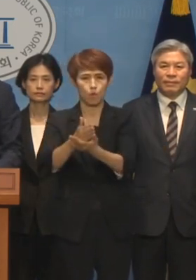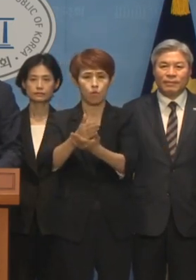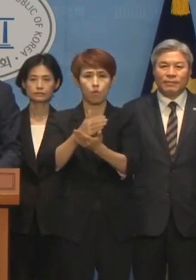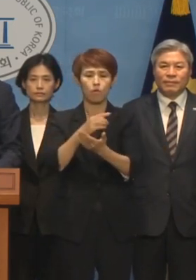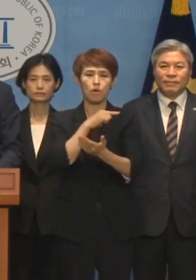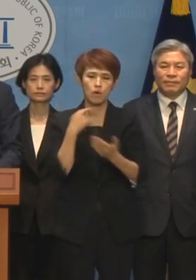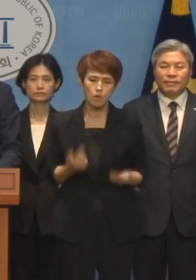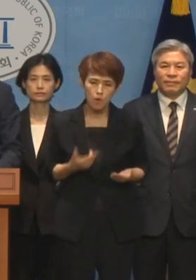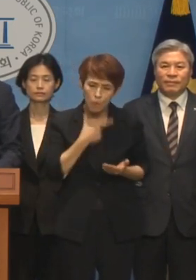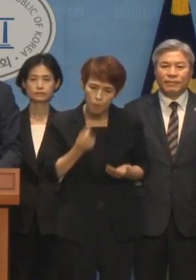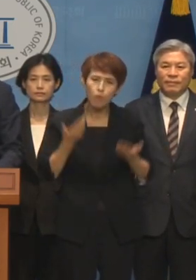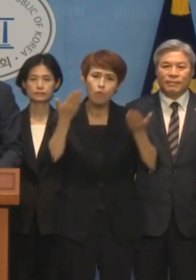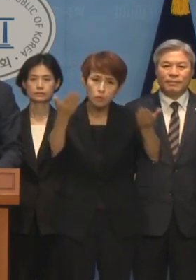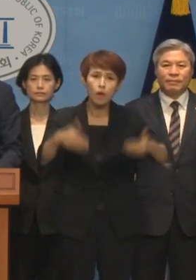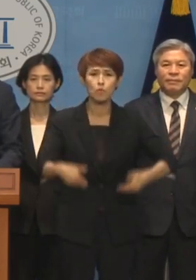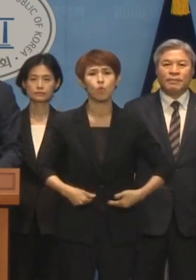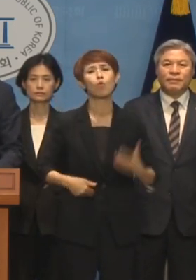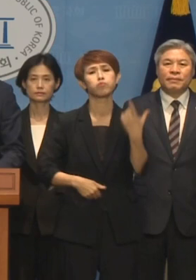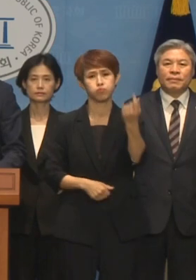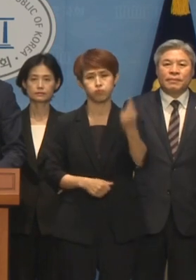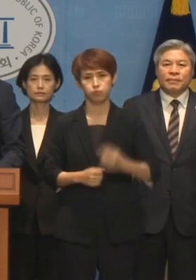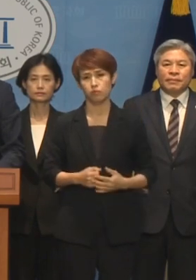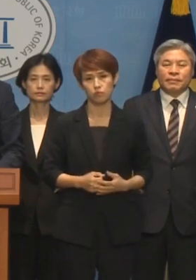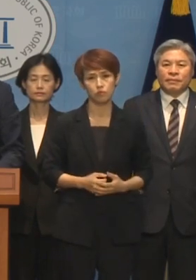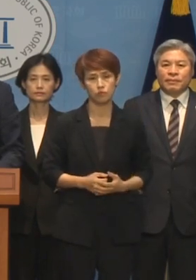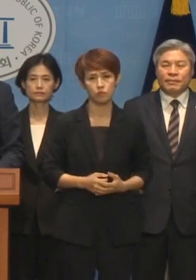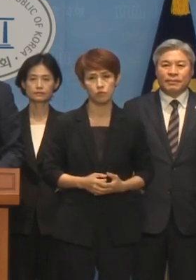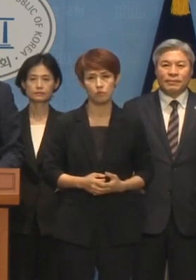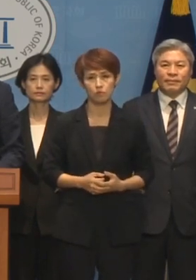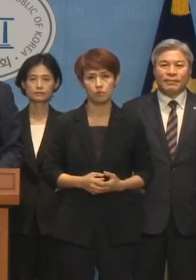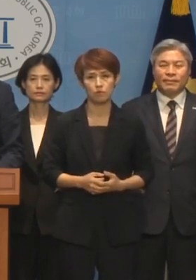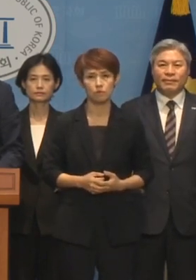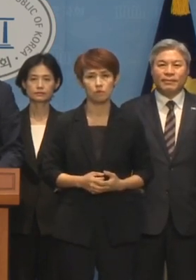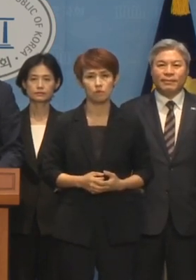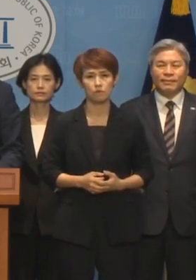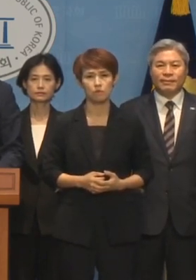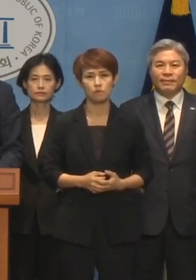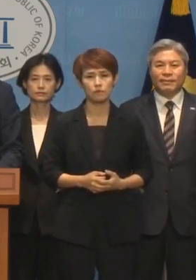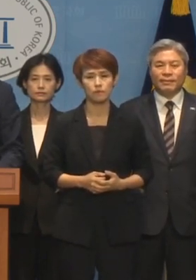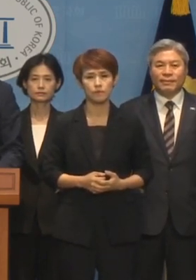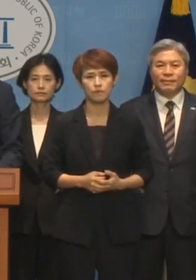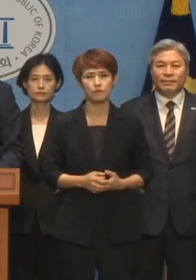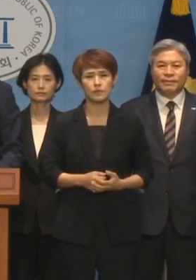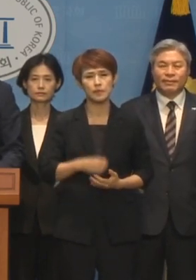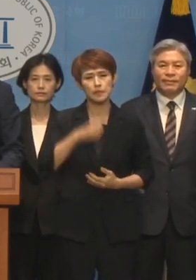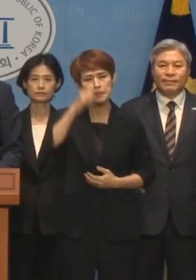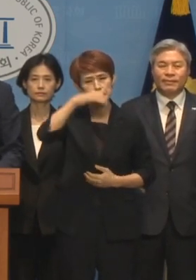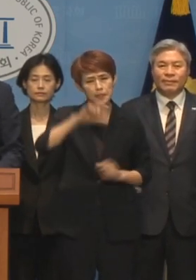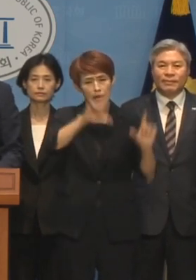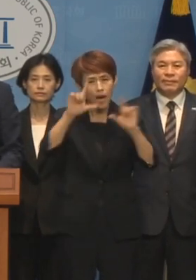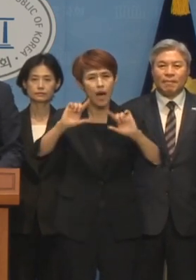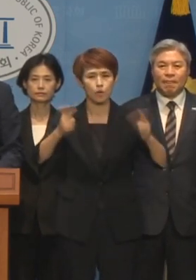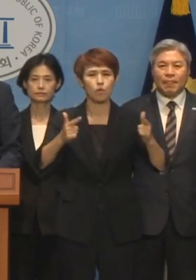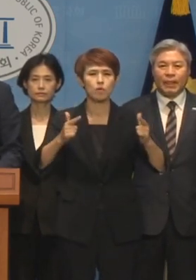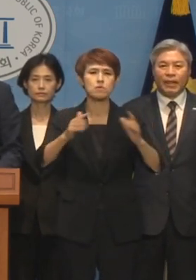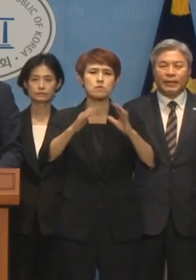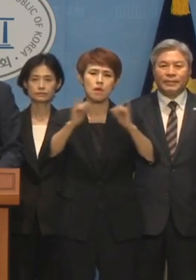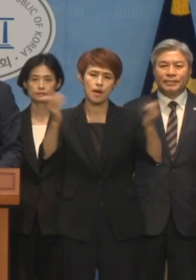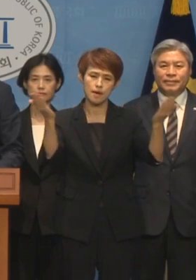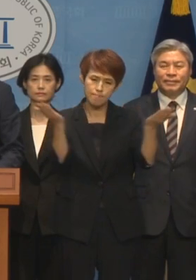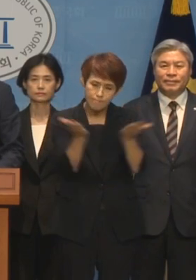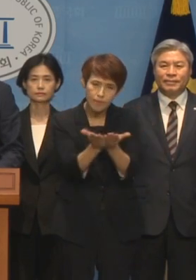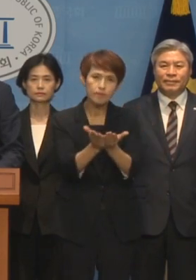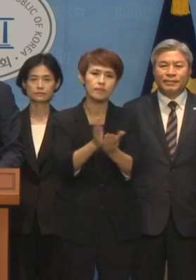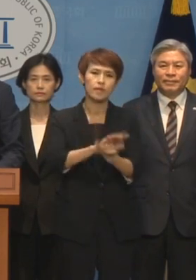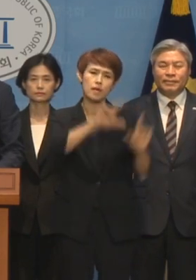한다는 당연한 요구를 하고 있습니다. 겨우 연명할 정도가 아니라 사람답게 잘 살 수